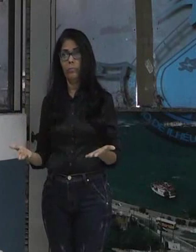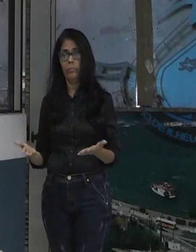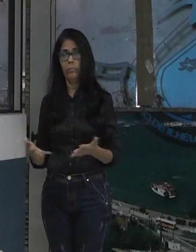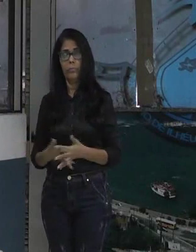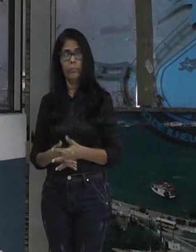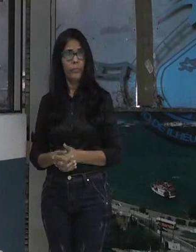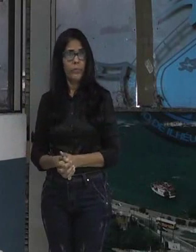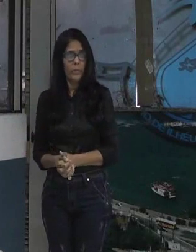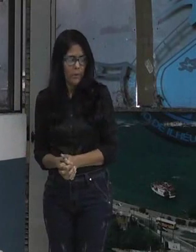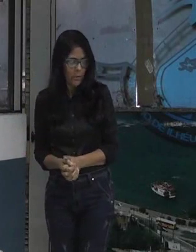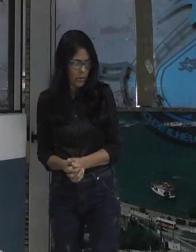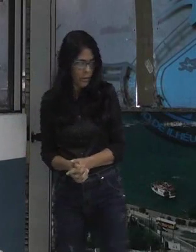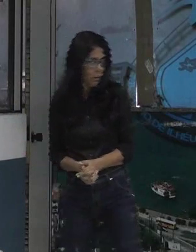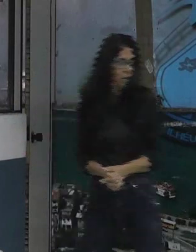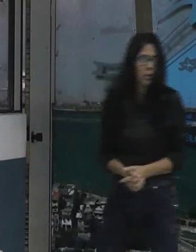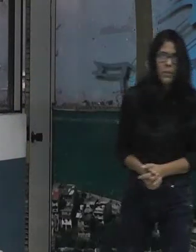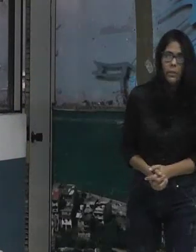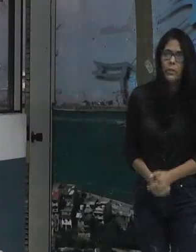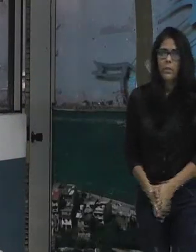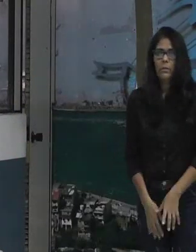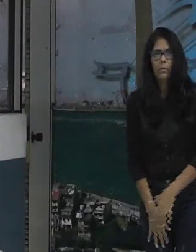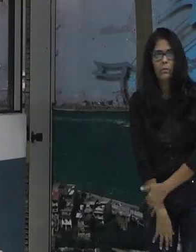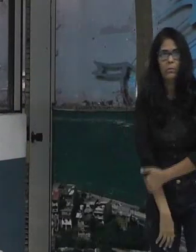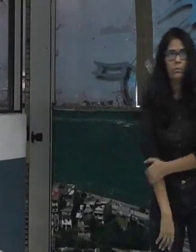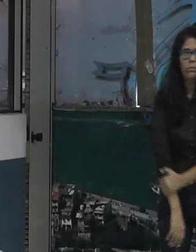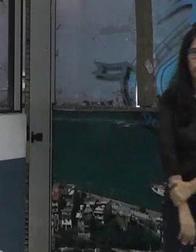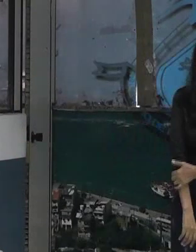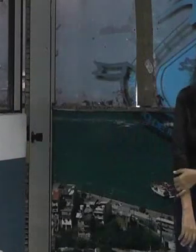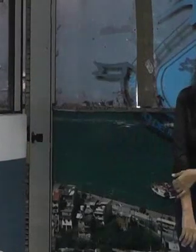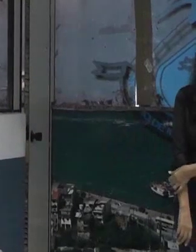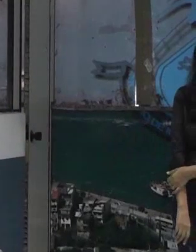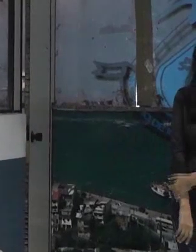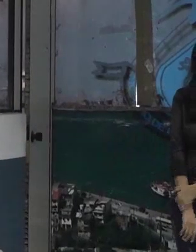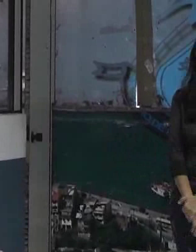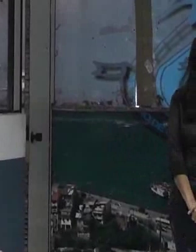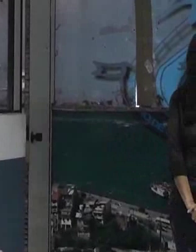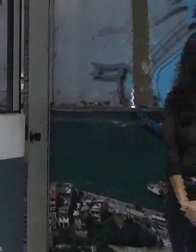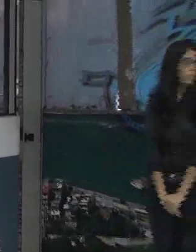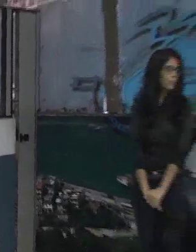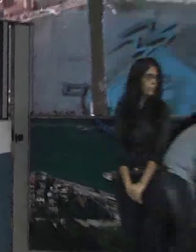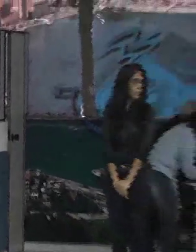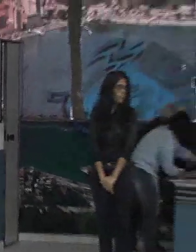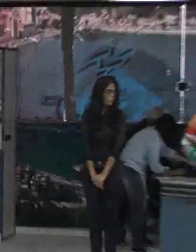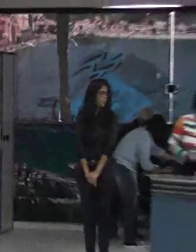Ok, vereador. Deu tempo adimental de 10 minutos, vereador Lucas Paiva.